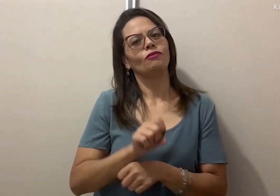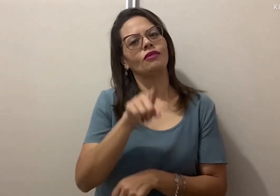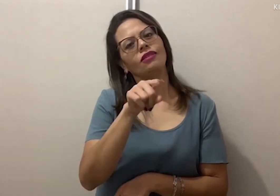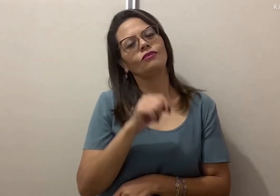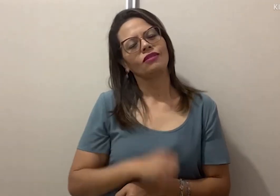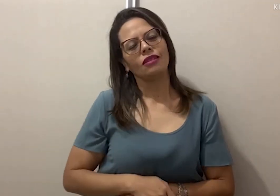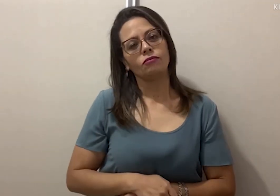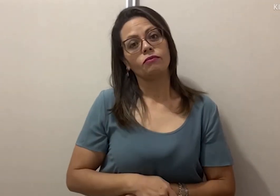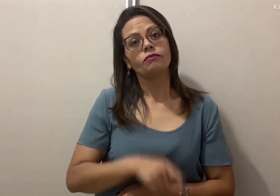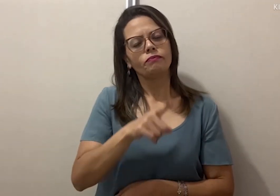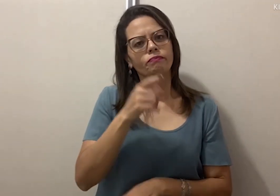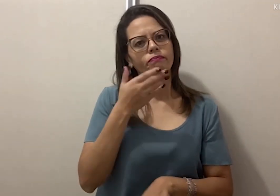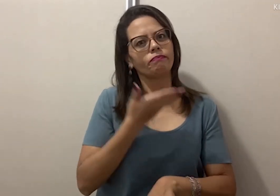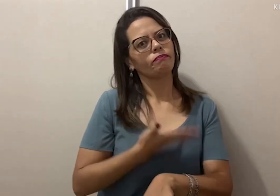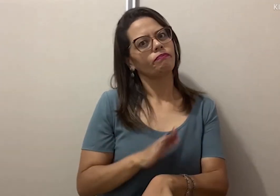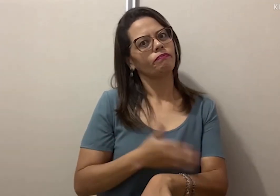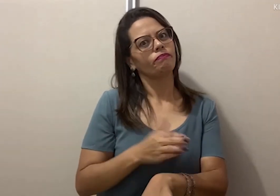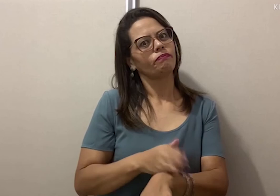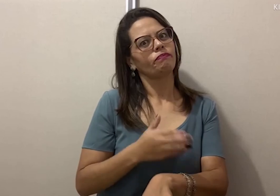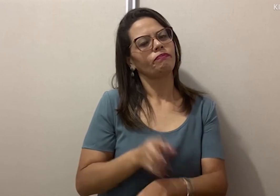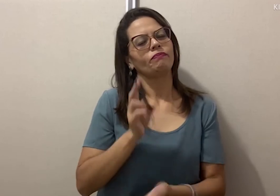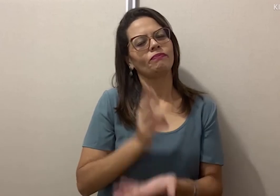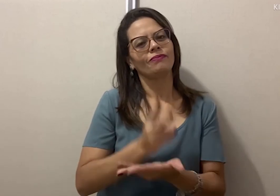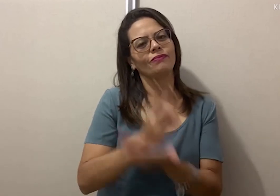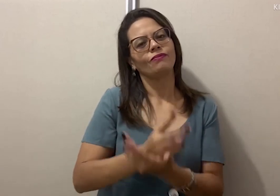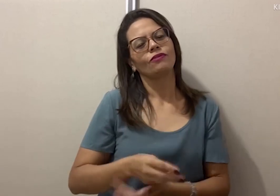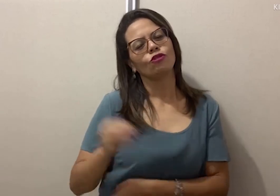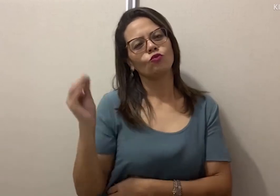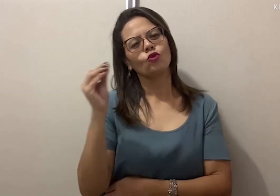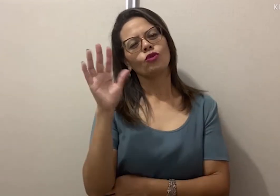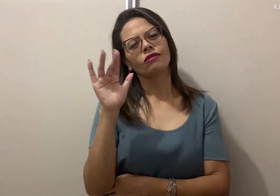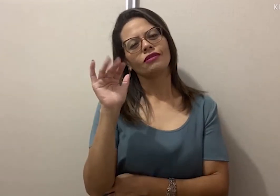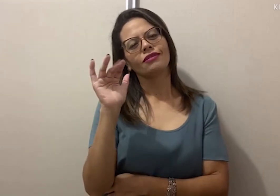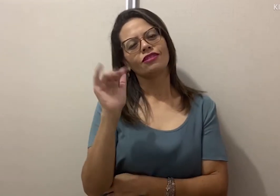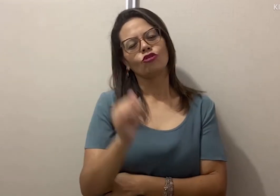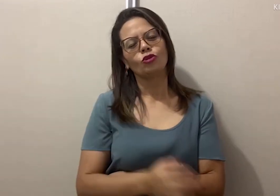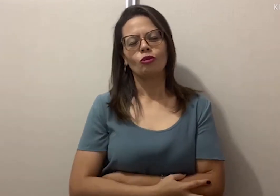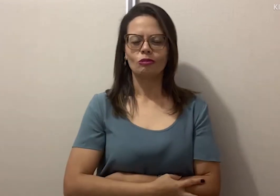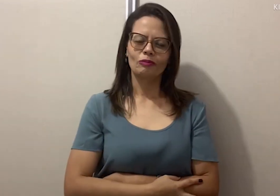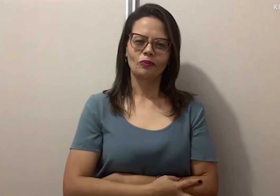suas perguntas e eu estou esperando você. Treine sempre. Beijo, tchau, tchau.